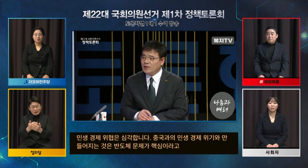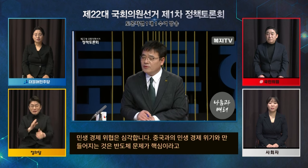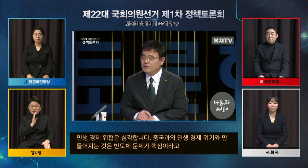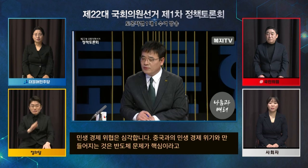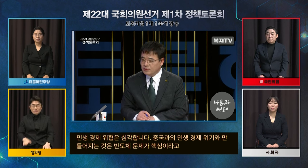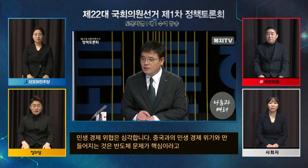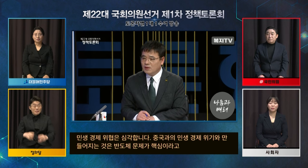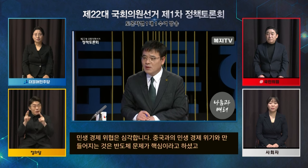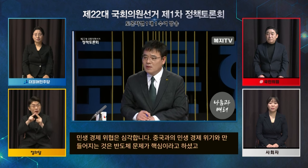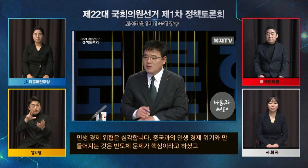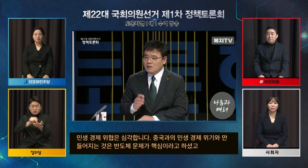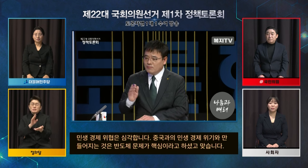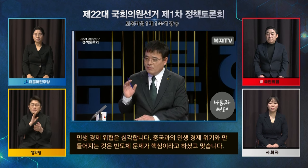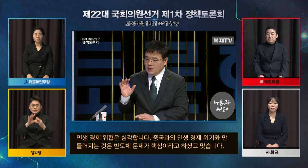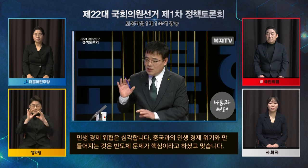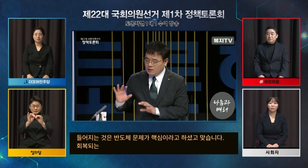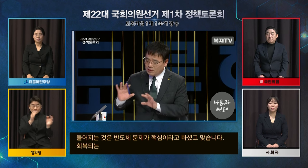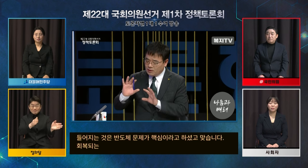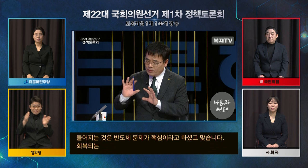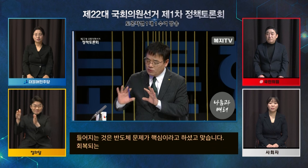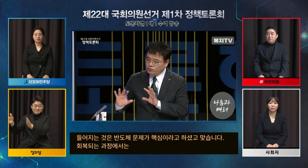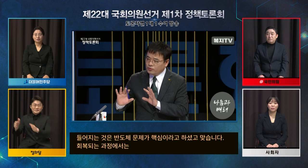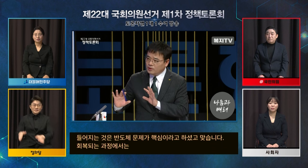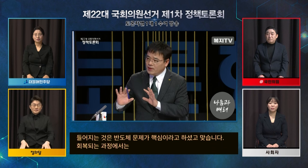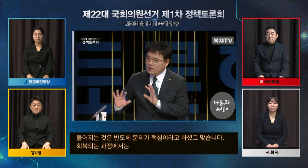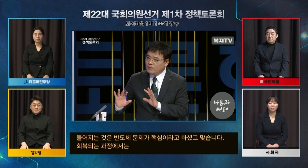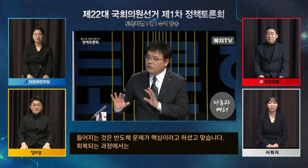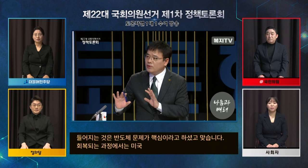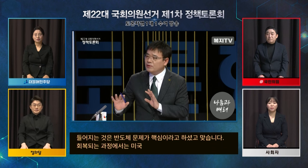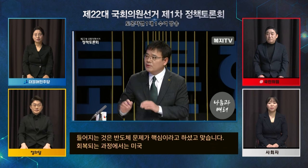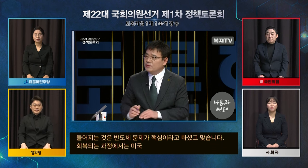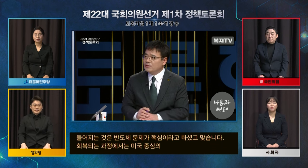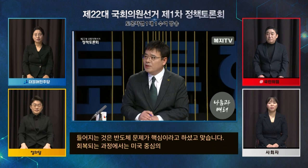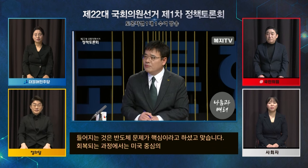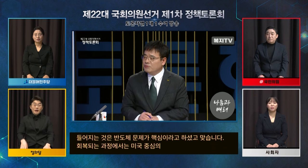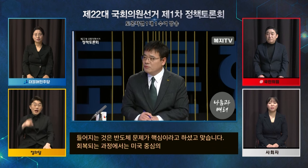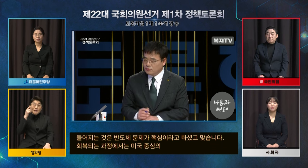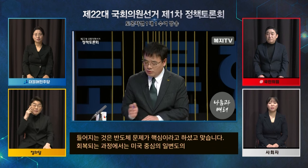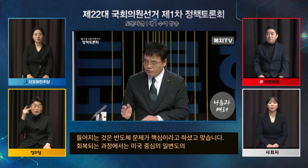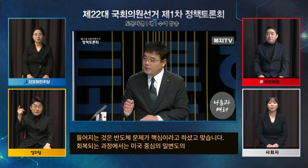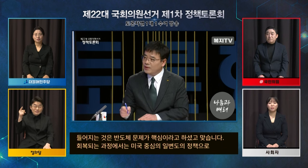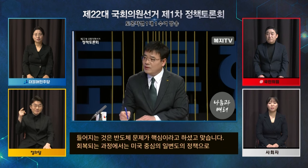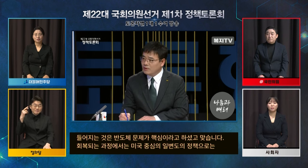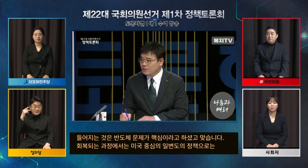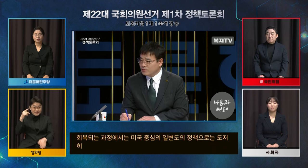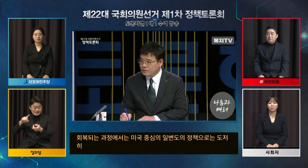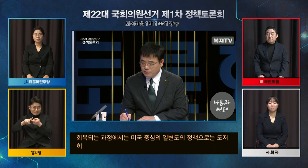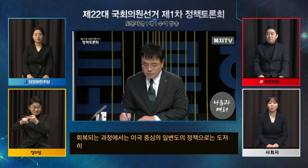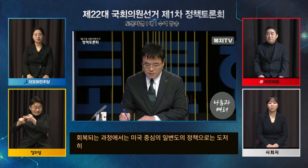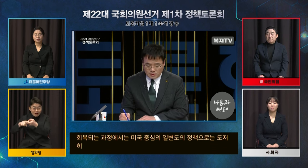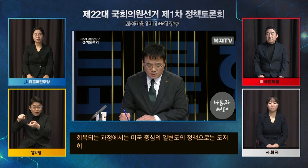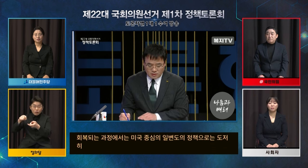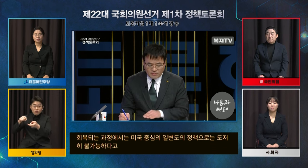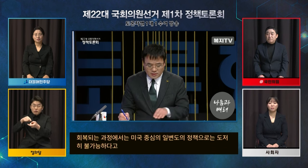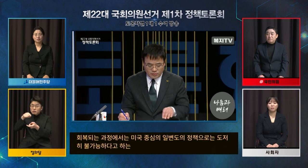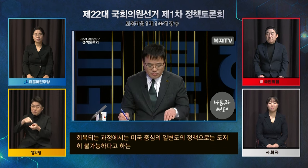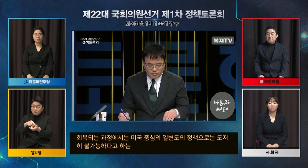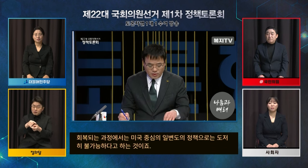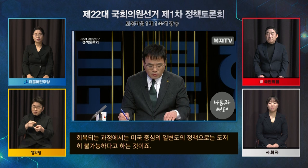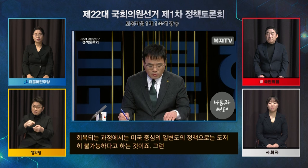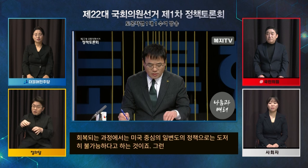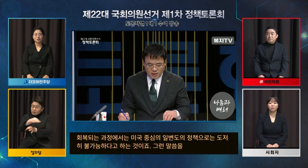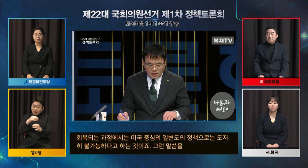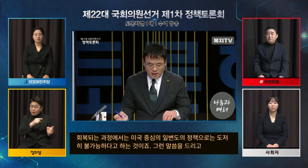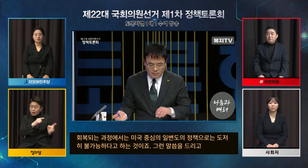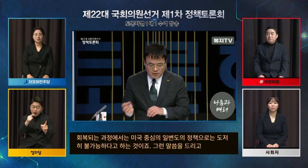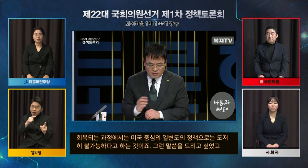만들어가는 과정에서는 미국 중심의 일변대였던 정책으로는 도저히 불가능하다고 하는 것이죠. 그런 말씀을 드리고